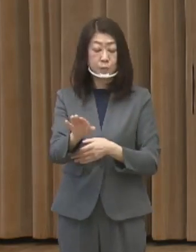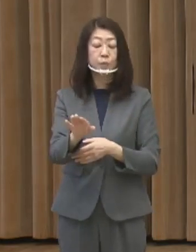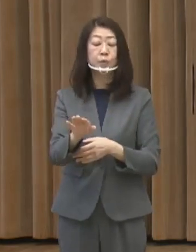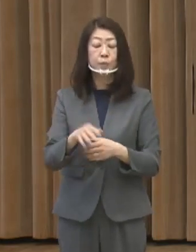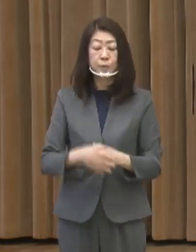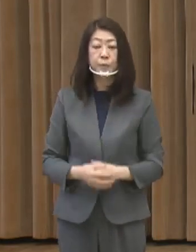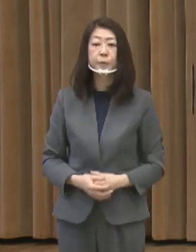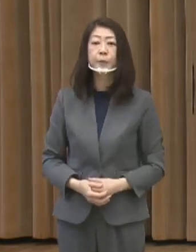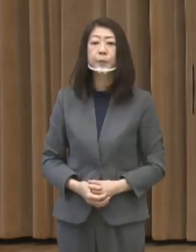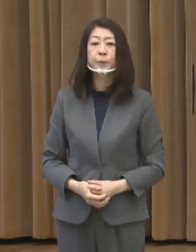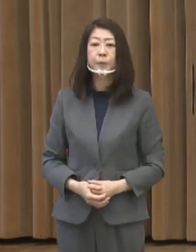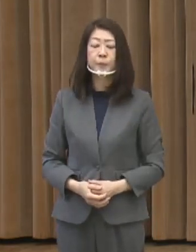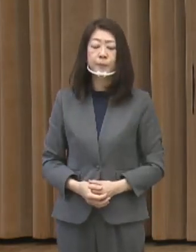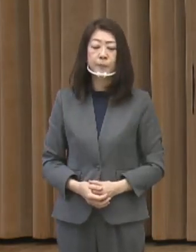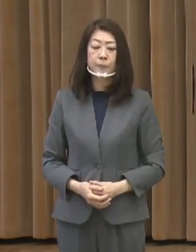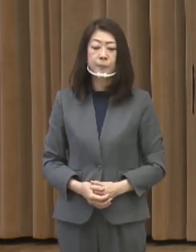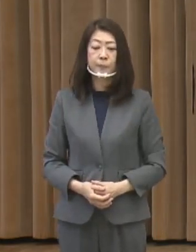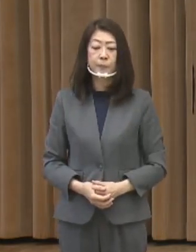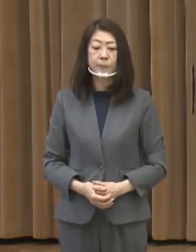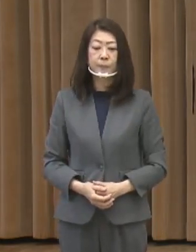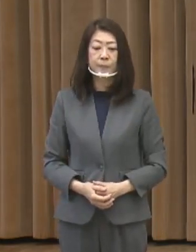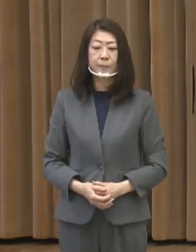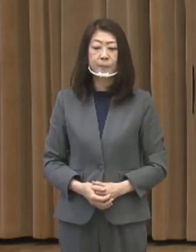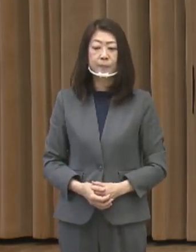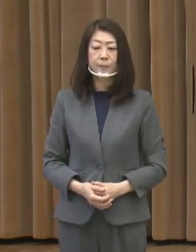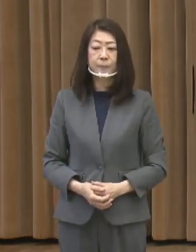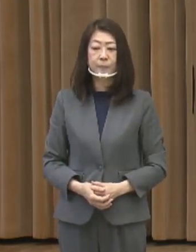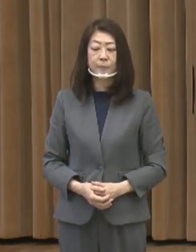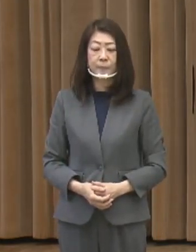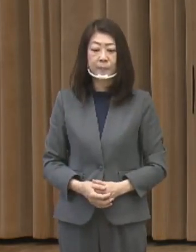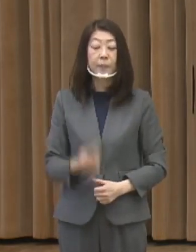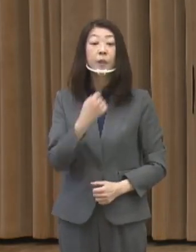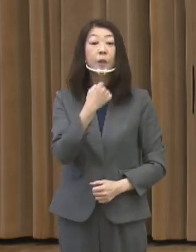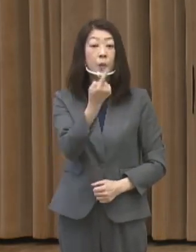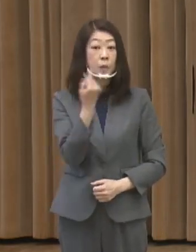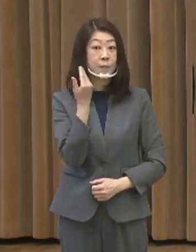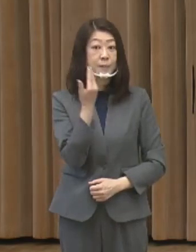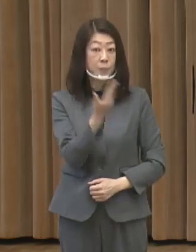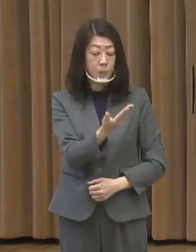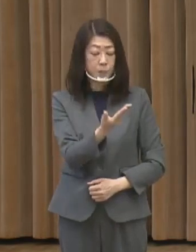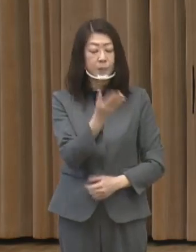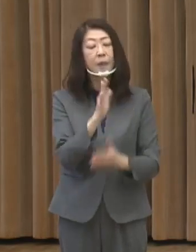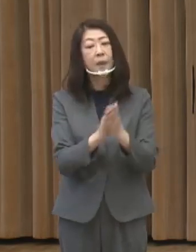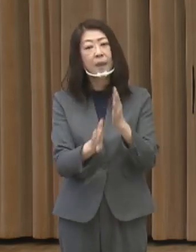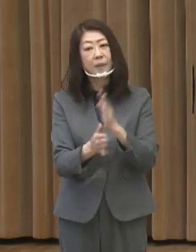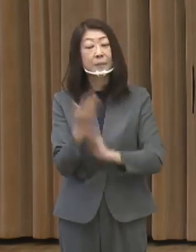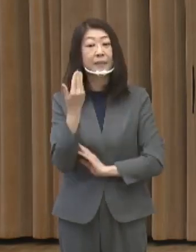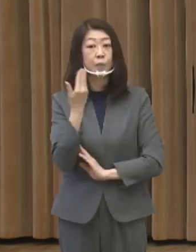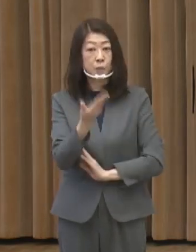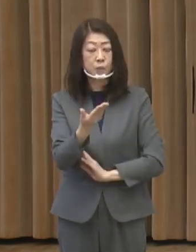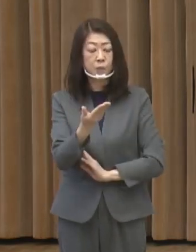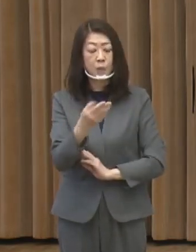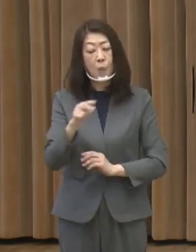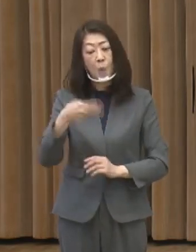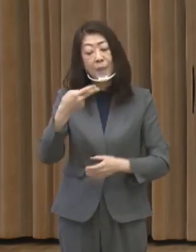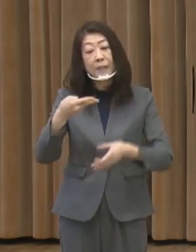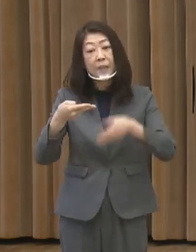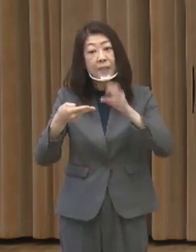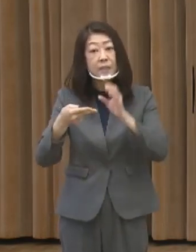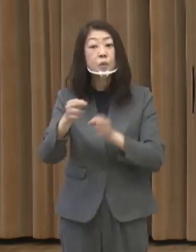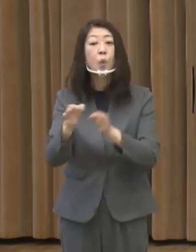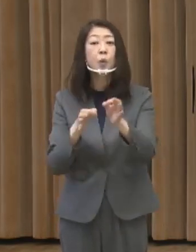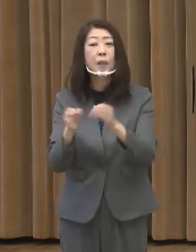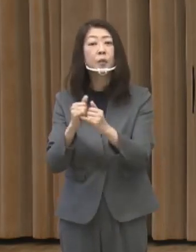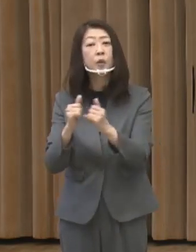したというふうに考えていただいていいと思います。 あともう一点、改めてなんですけれども、飲食店の方にとっ